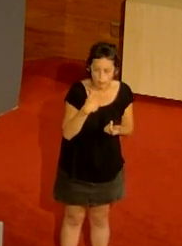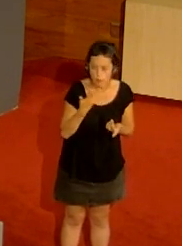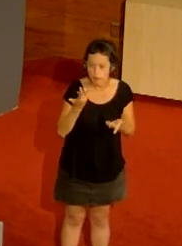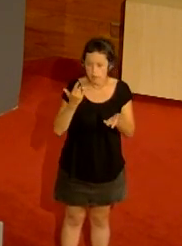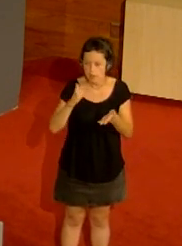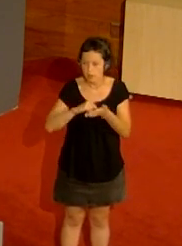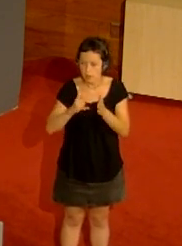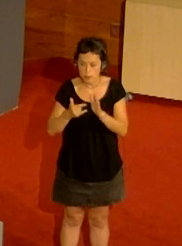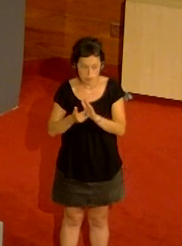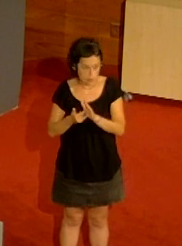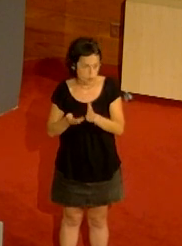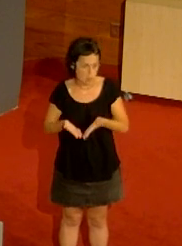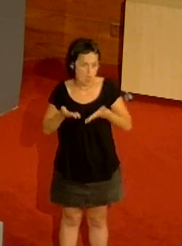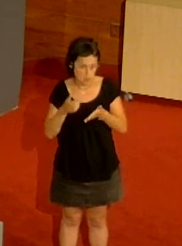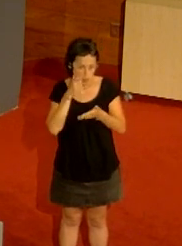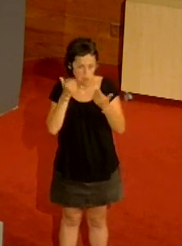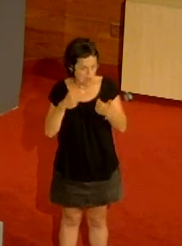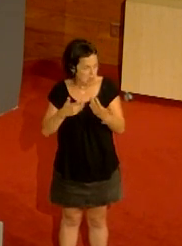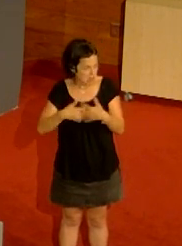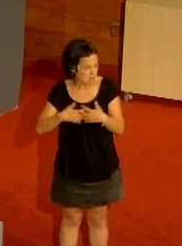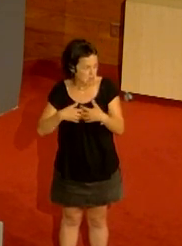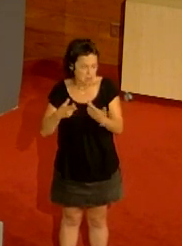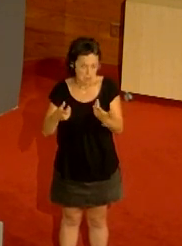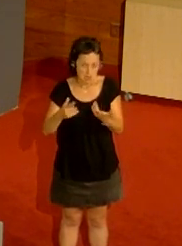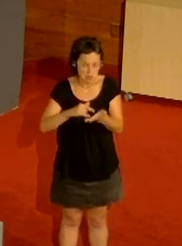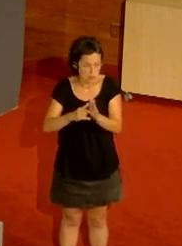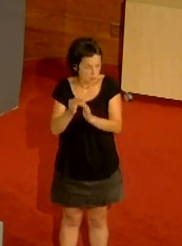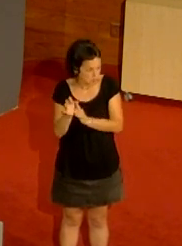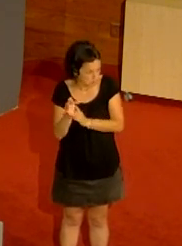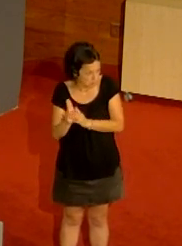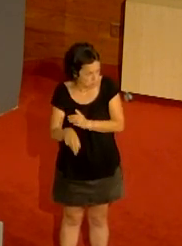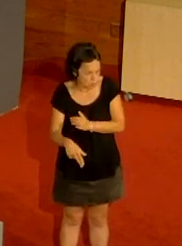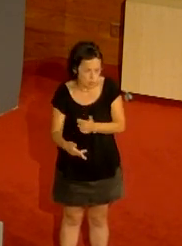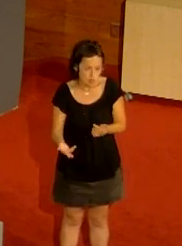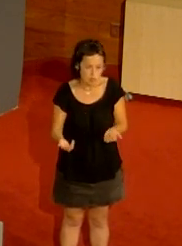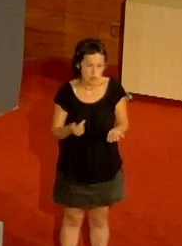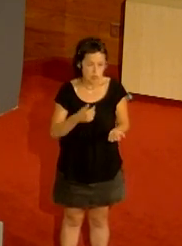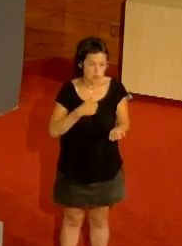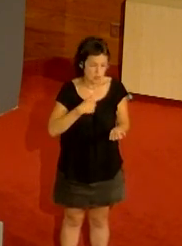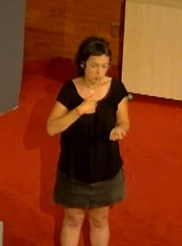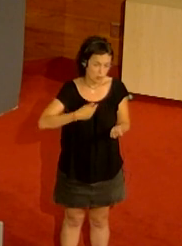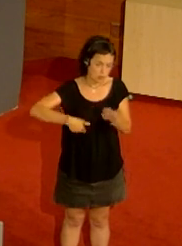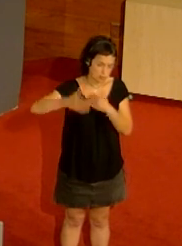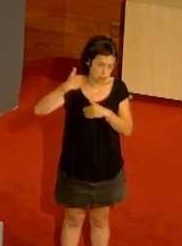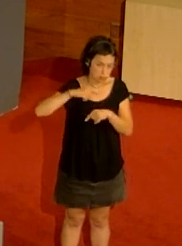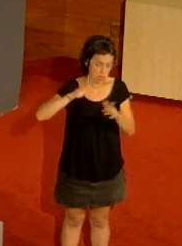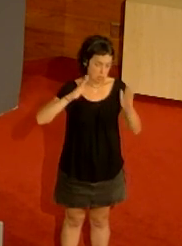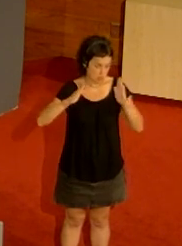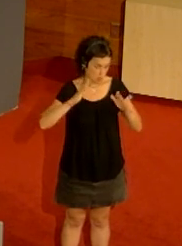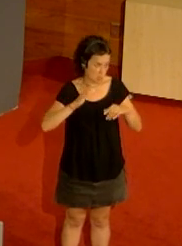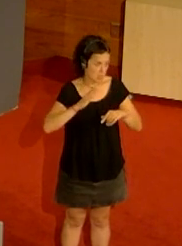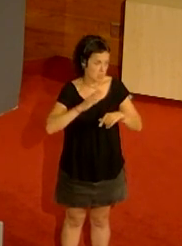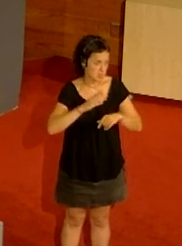ayuda humanitaria que funcionan, que son positivos, que, o sea, no... Yo trabajé un tiempo, de hecho, en Médicos Sin Fronteras también. O sea,